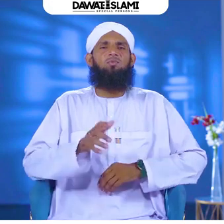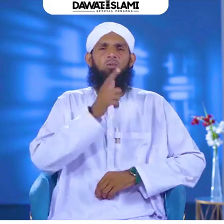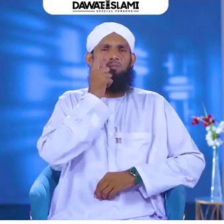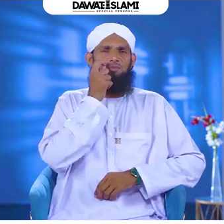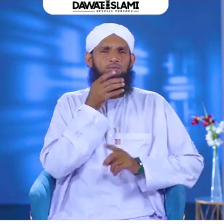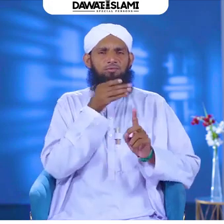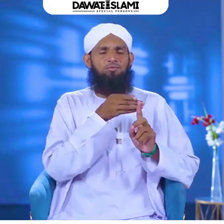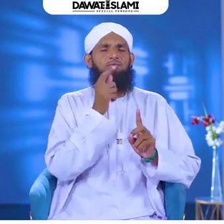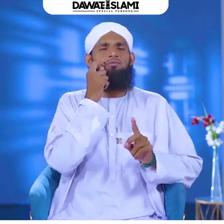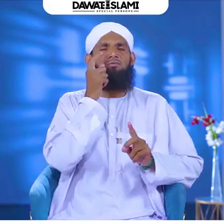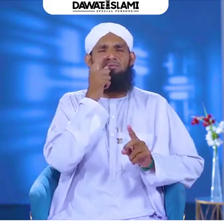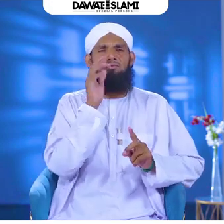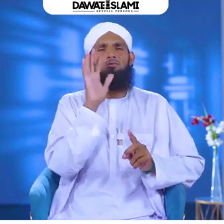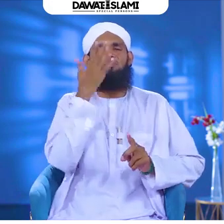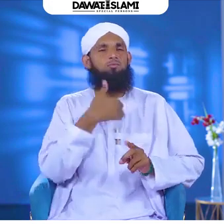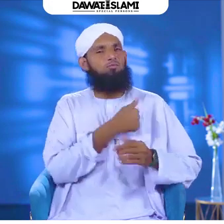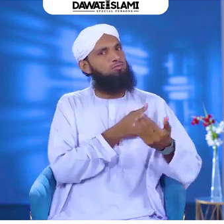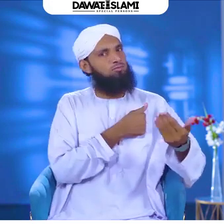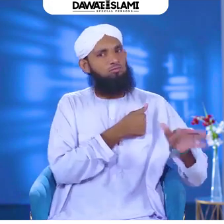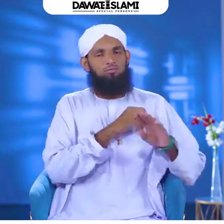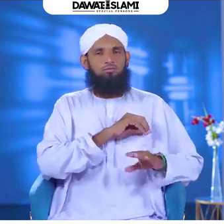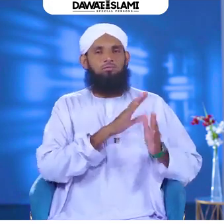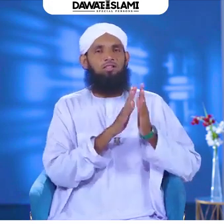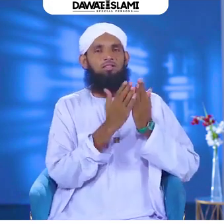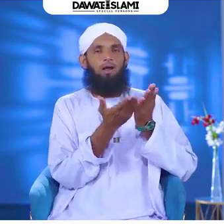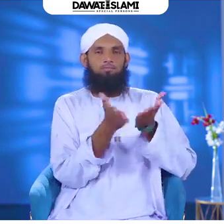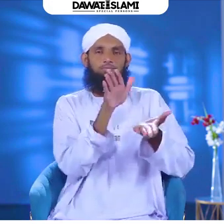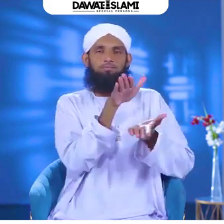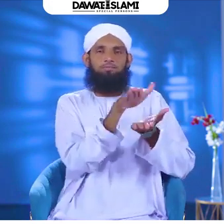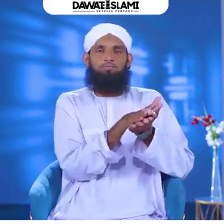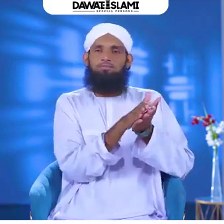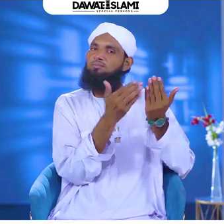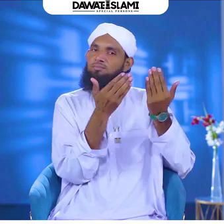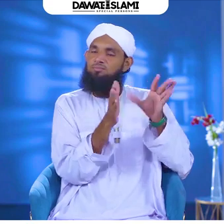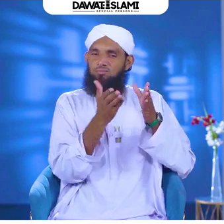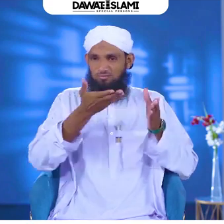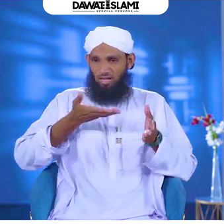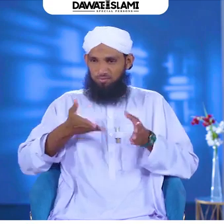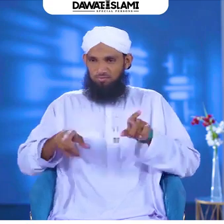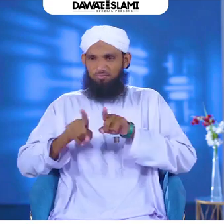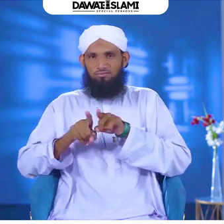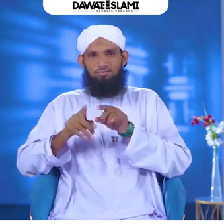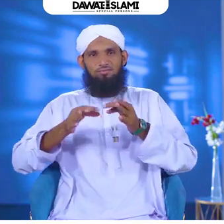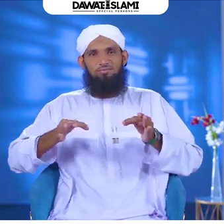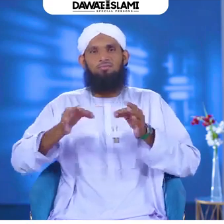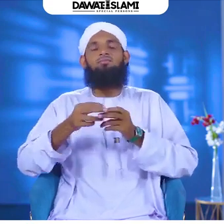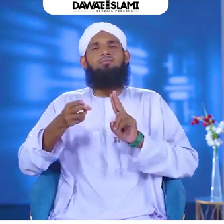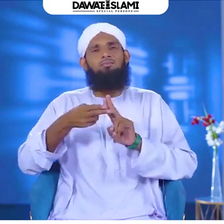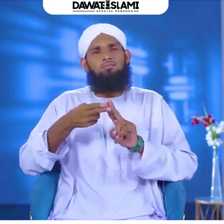جب بندے کا انتقال ہو جاتا ہے اور اس کا نام اعمال بند ہو جاتا ہے تو اس کے لیے ہم جو صدقہ خیرات یا کوئی بھی نیک کام